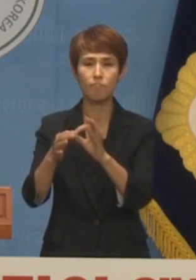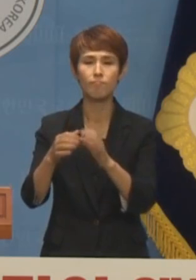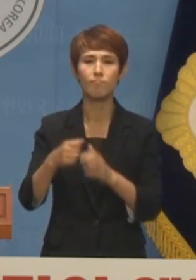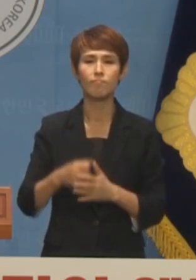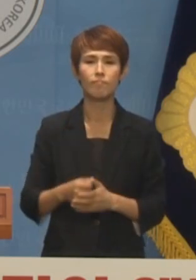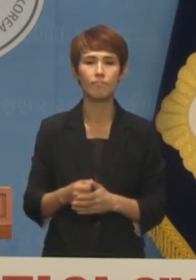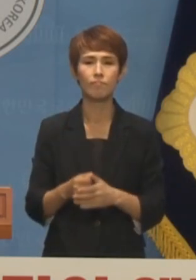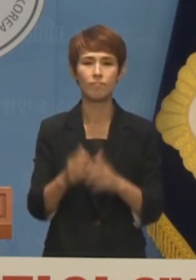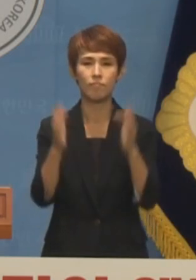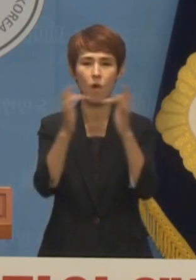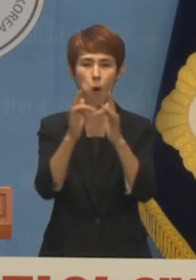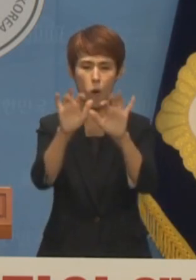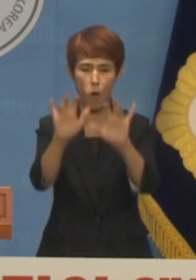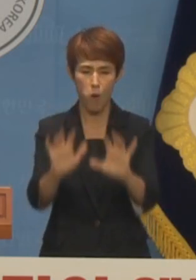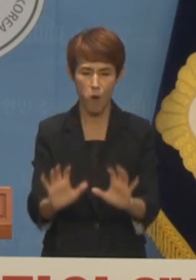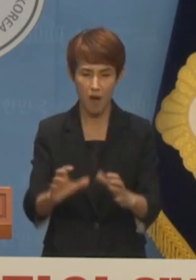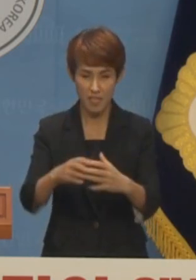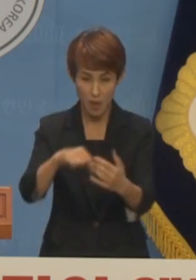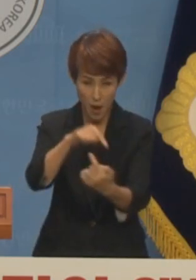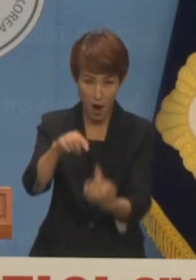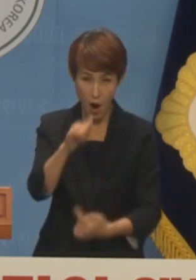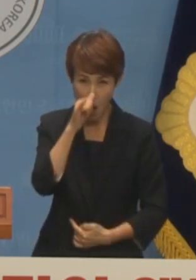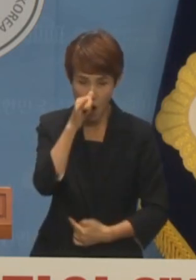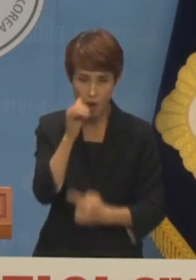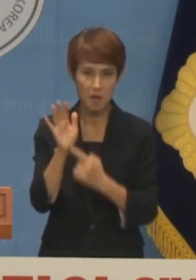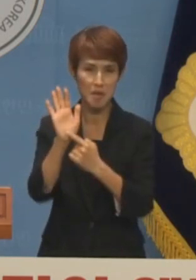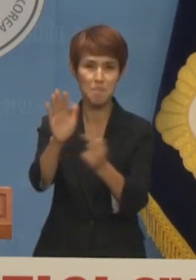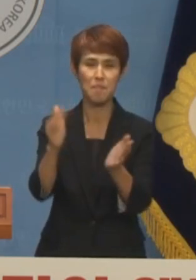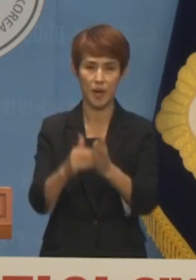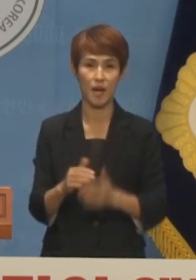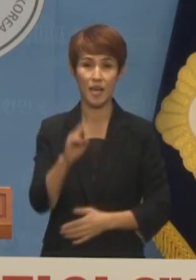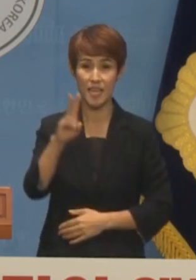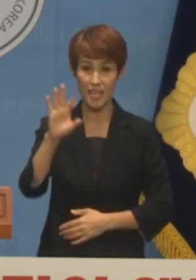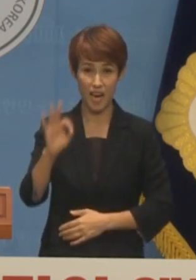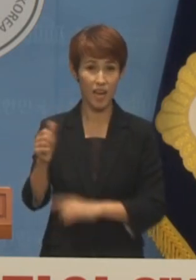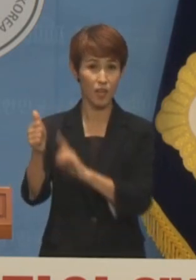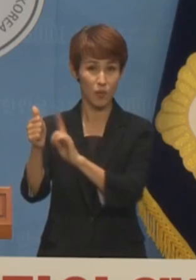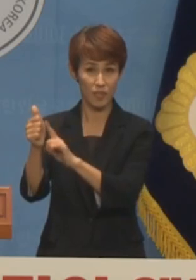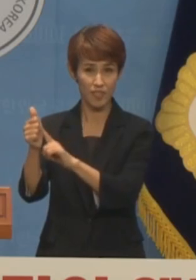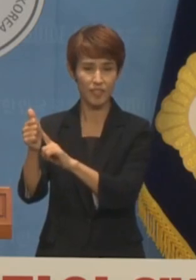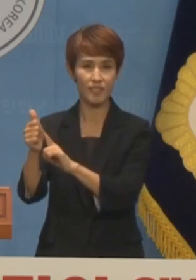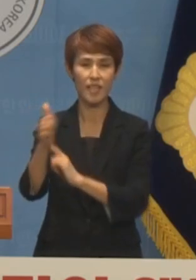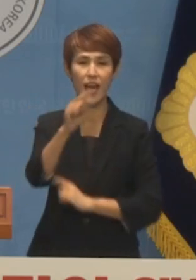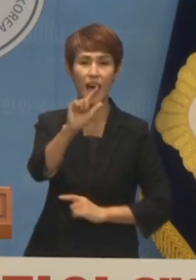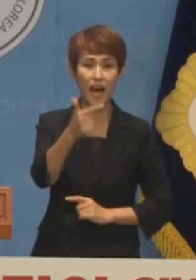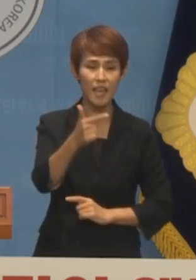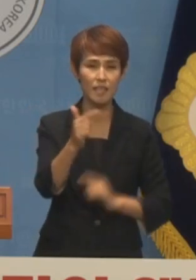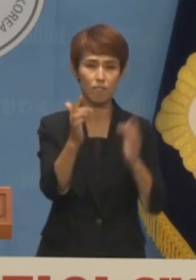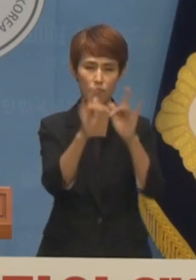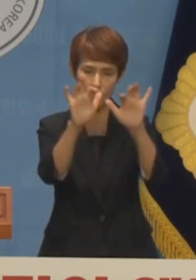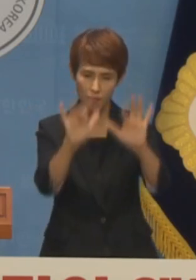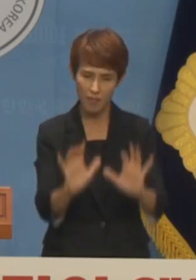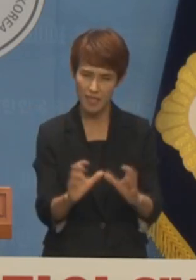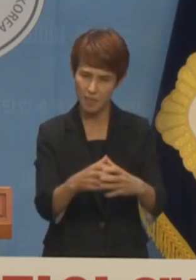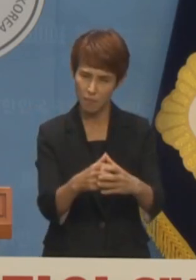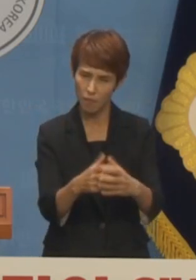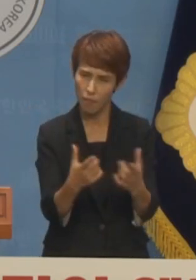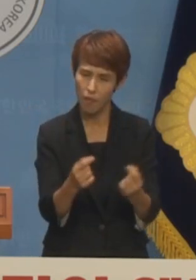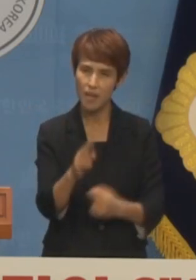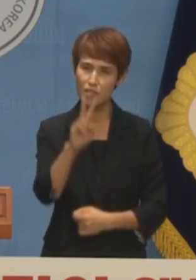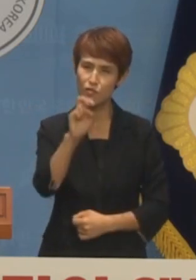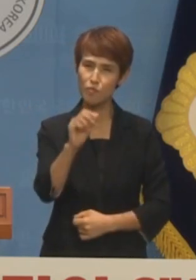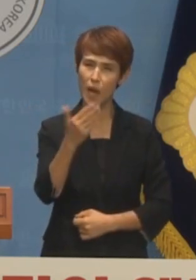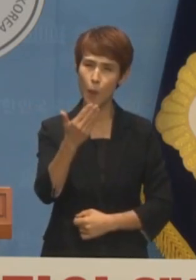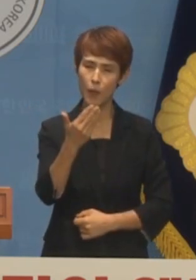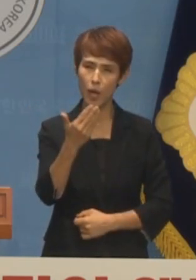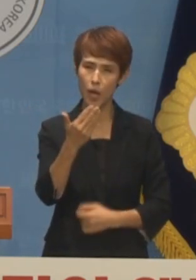구체적인 댓글 조작의 정황을 국민에게 공개했습니다. 양문석 의원은 한동훈 댓글팀으로 의심되는 29개